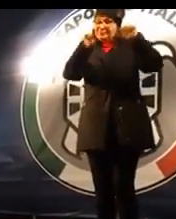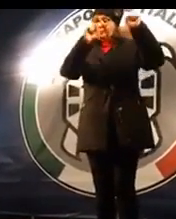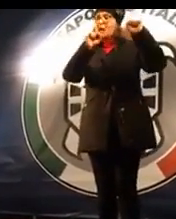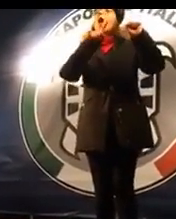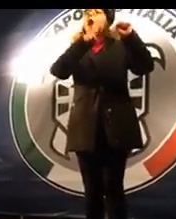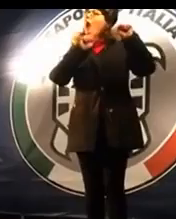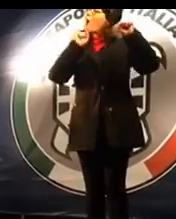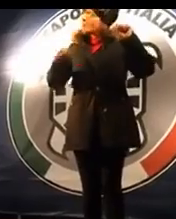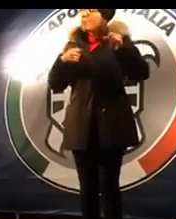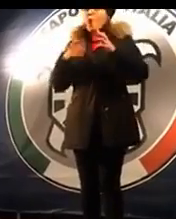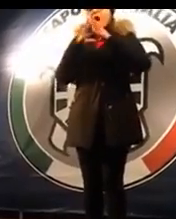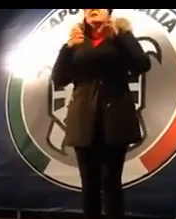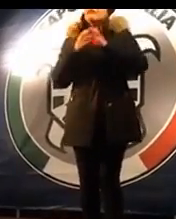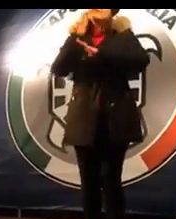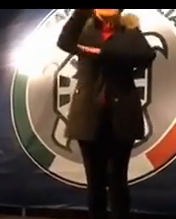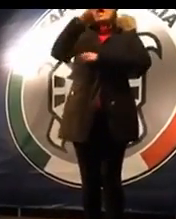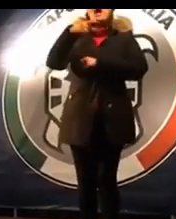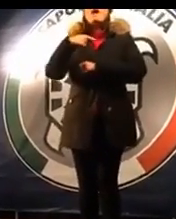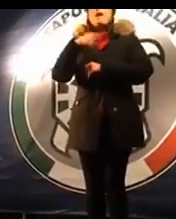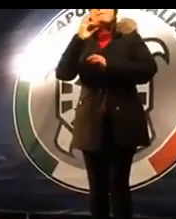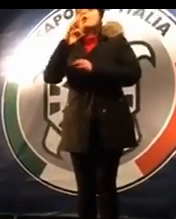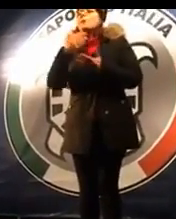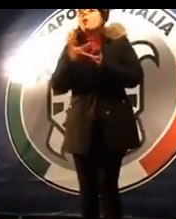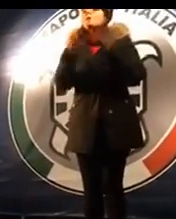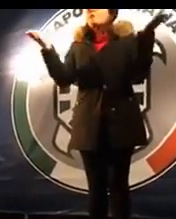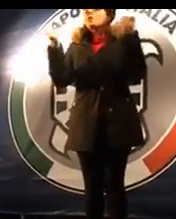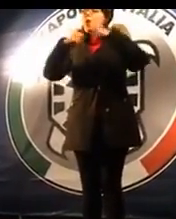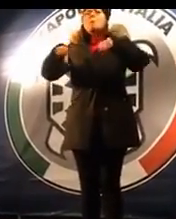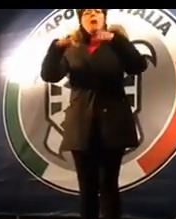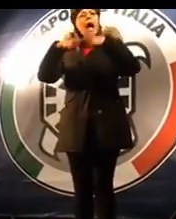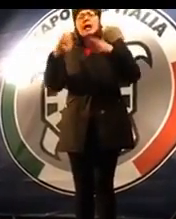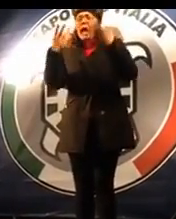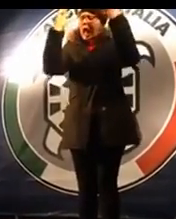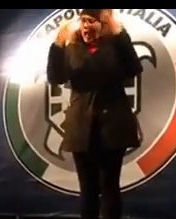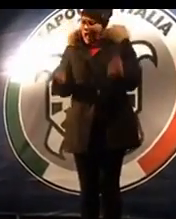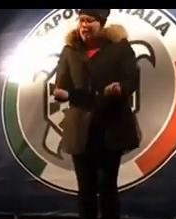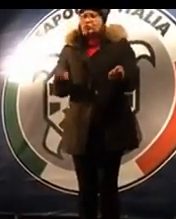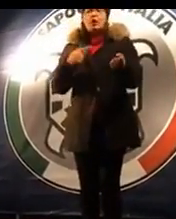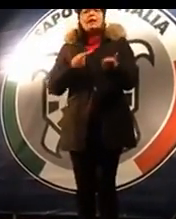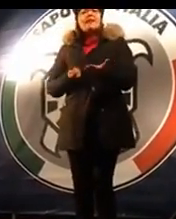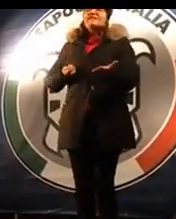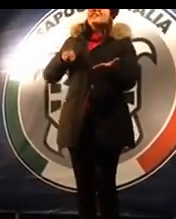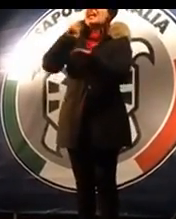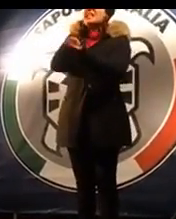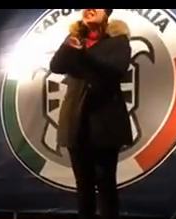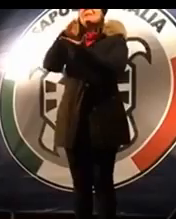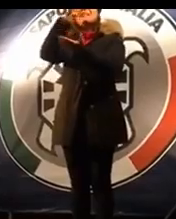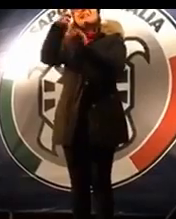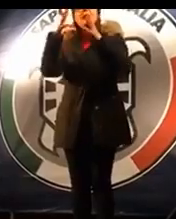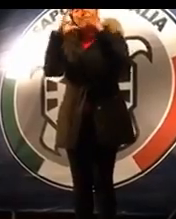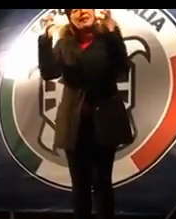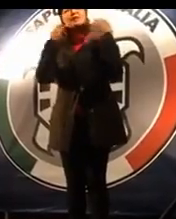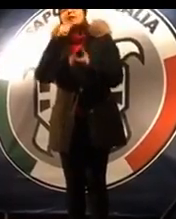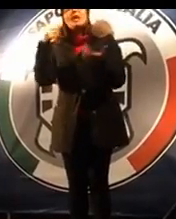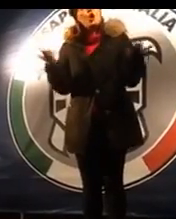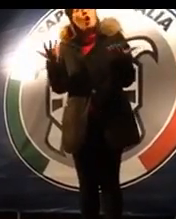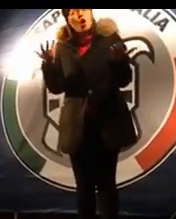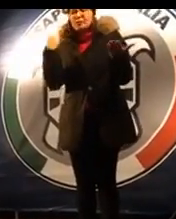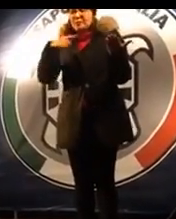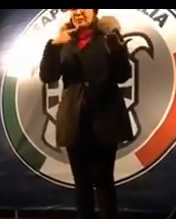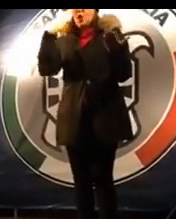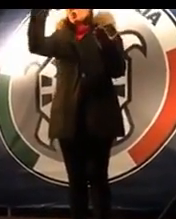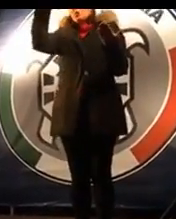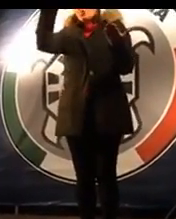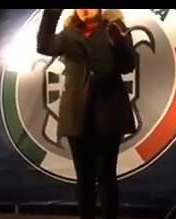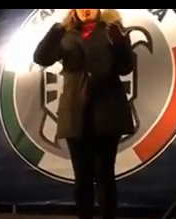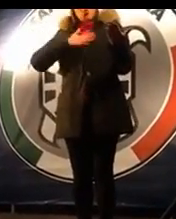bancario pubblico che apre immediatamente i cordoni della borsa e dà quei finanziamenti che servono ai nostri imprenditori, ai loro imprenditori per